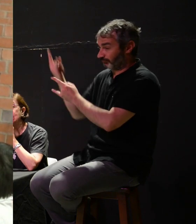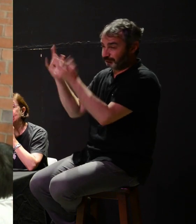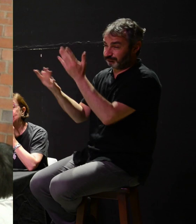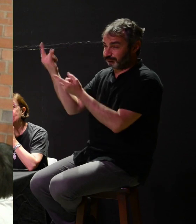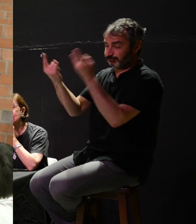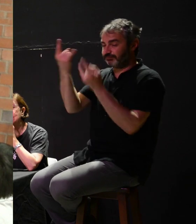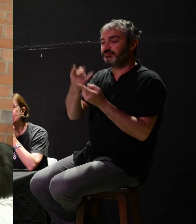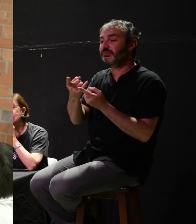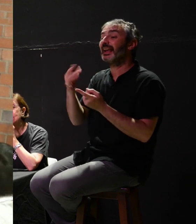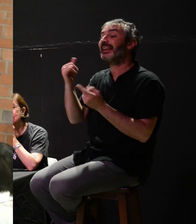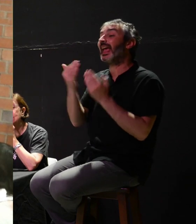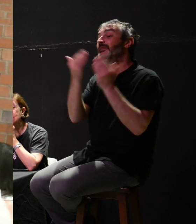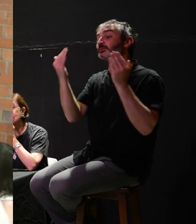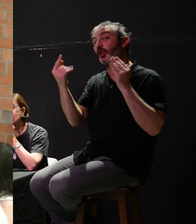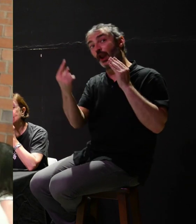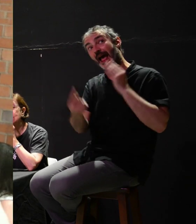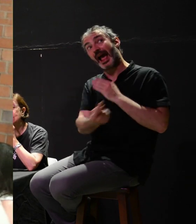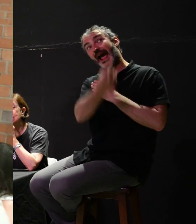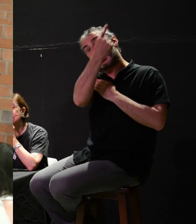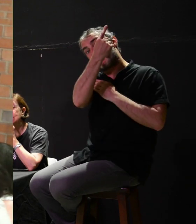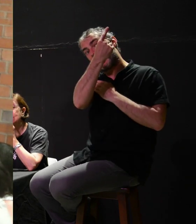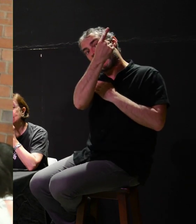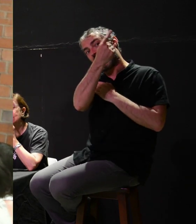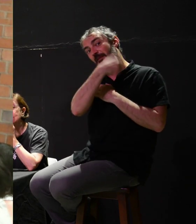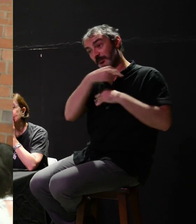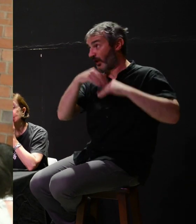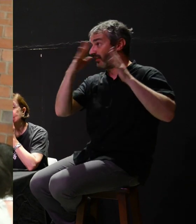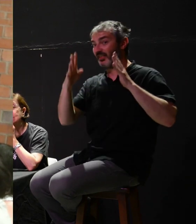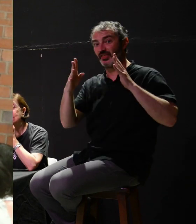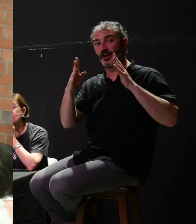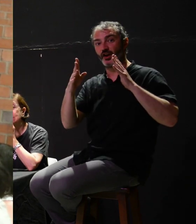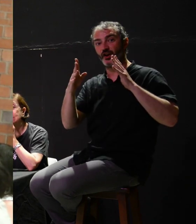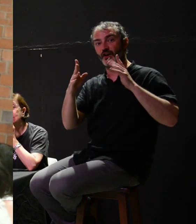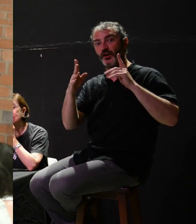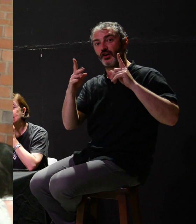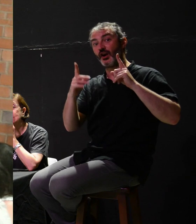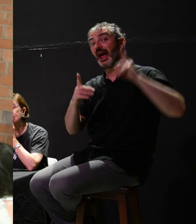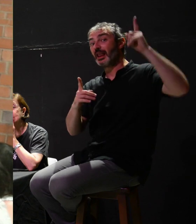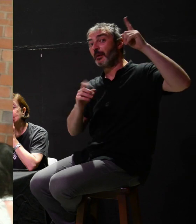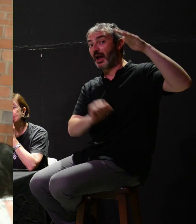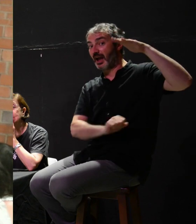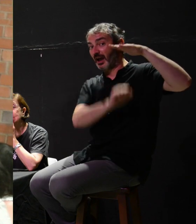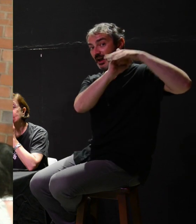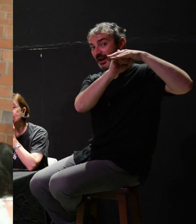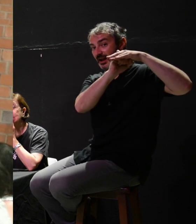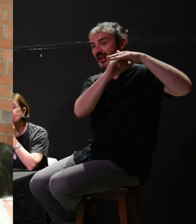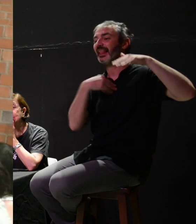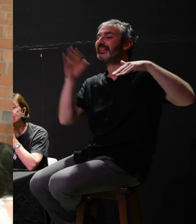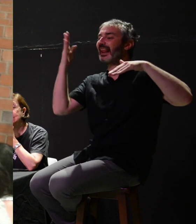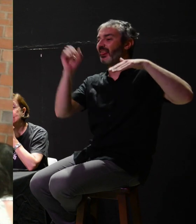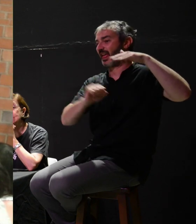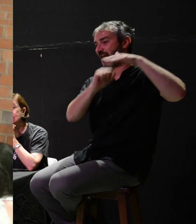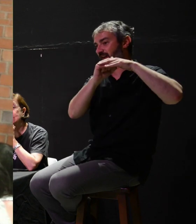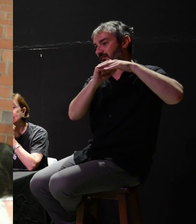que l'exposició que està vinculada amb aquesta vaga està en aquest mateix edifici, a la zona de la